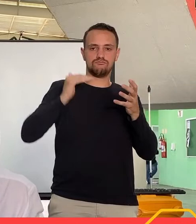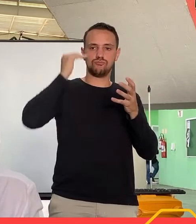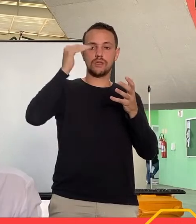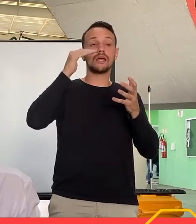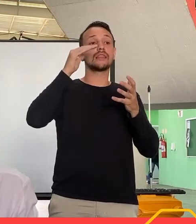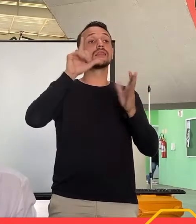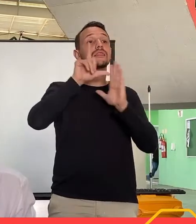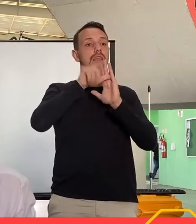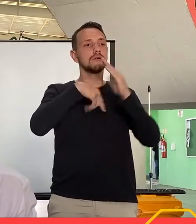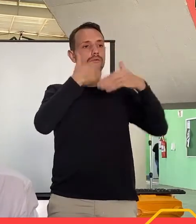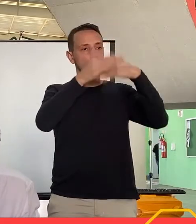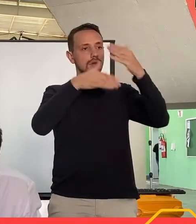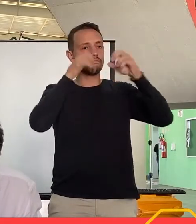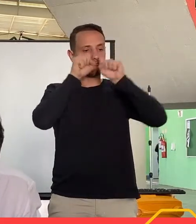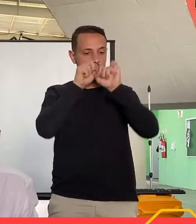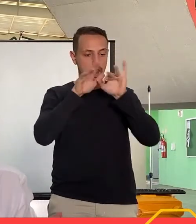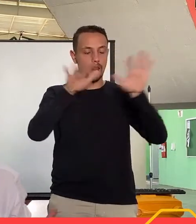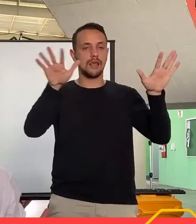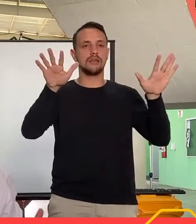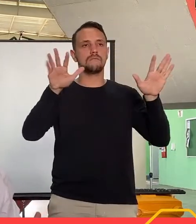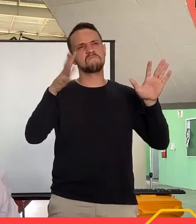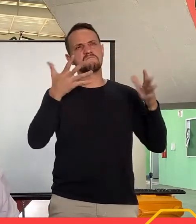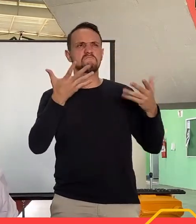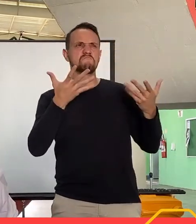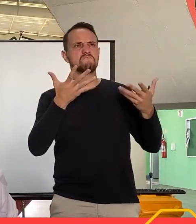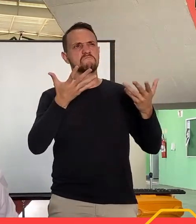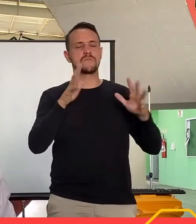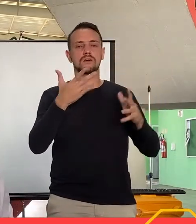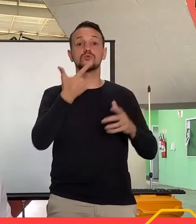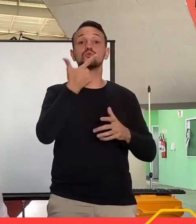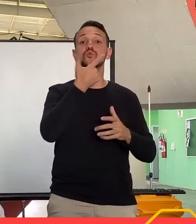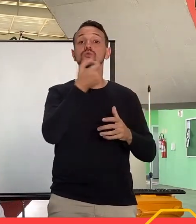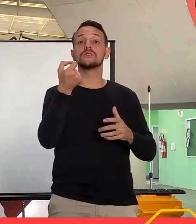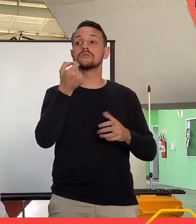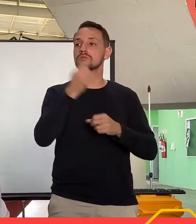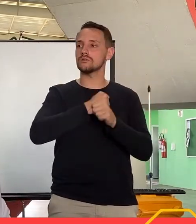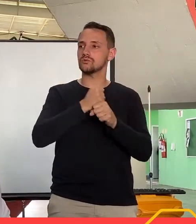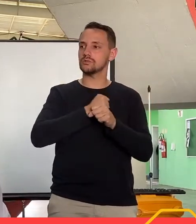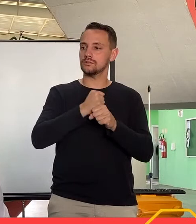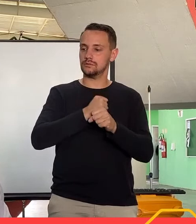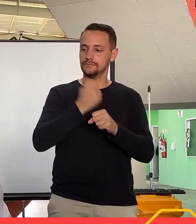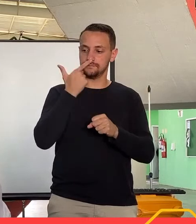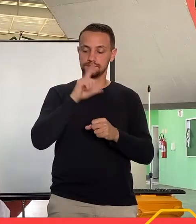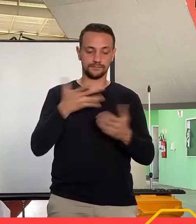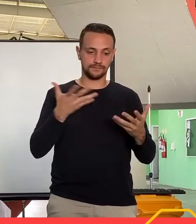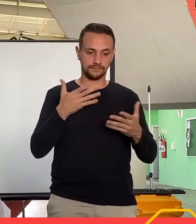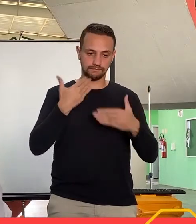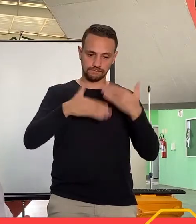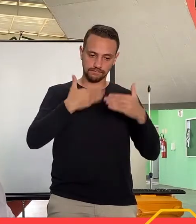impulso. Então nós estamos falando de 200 anos em que isso está acontecendo.